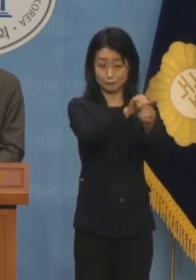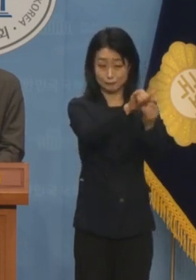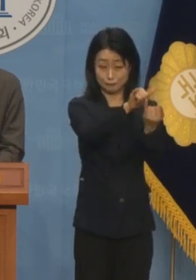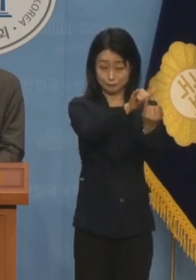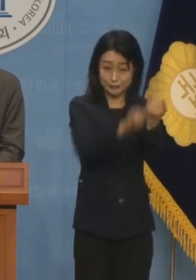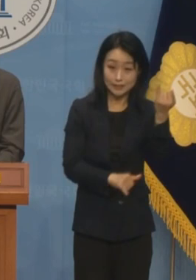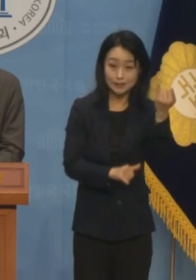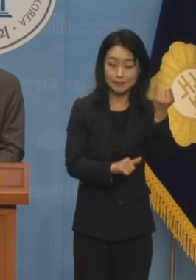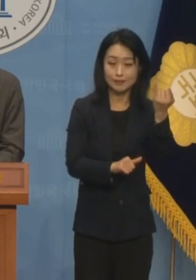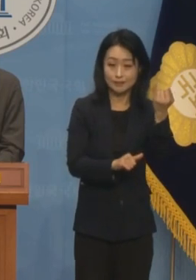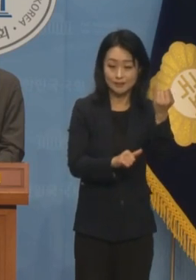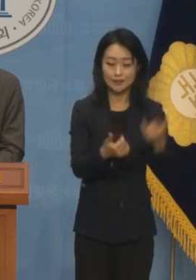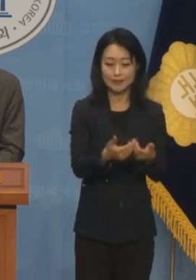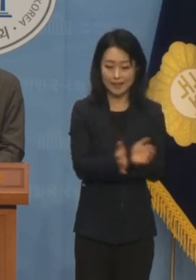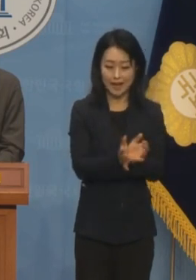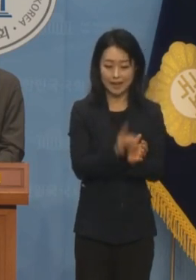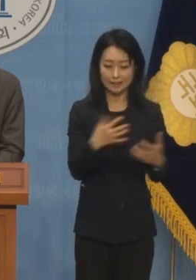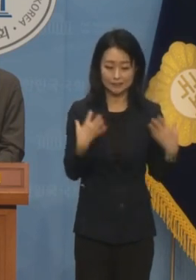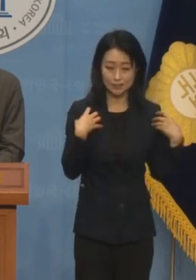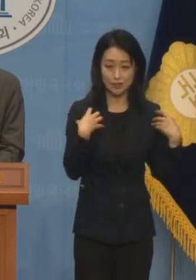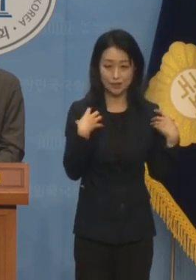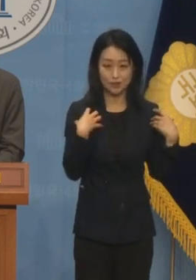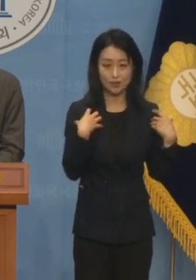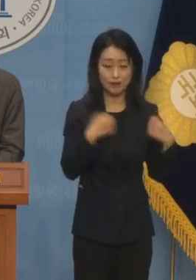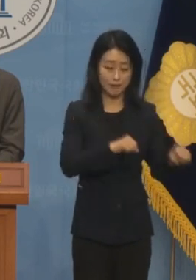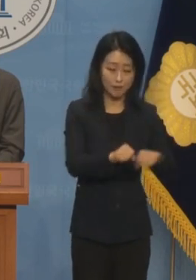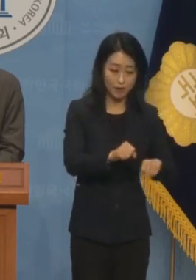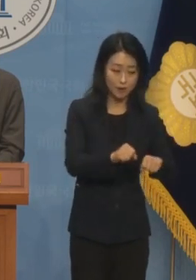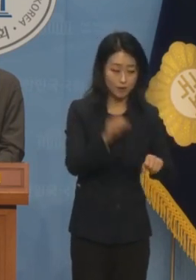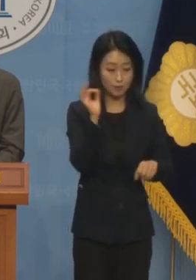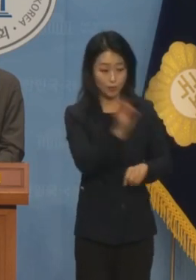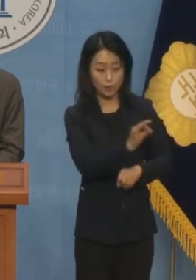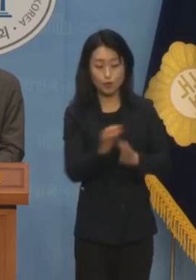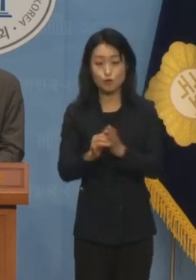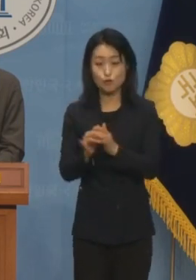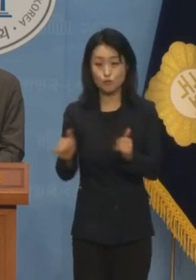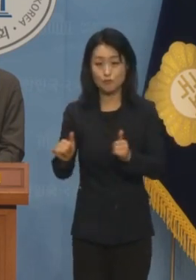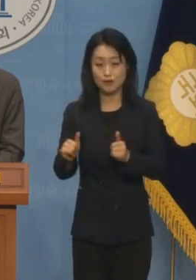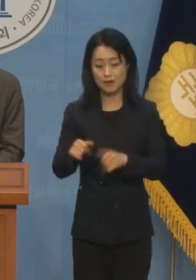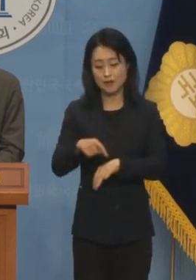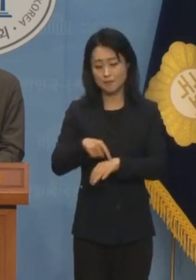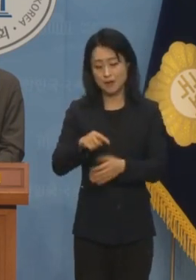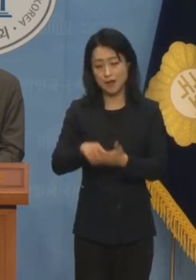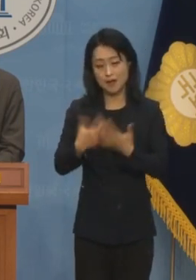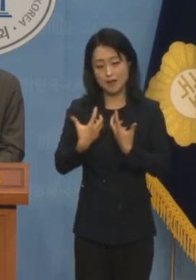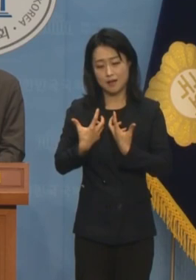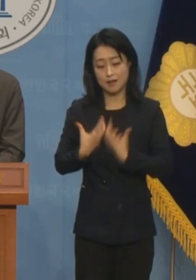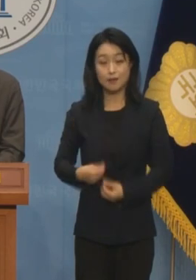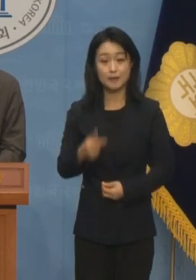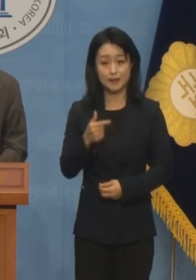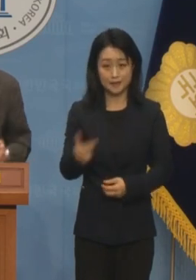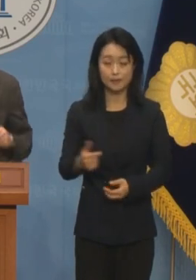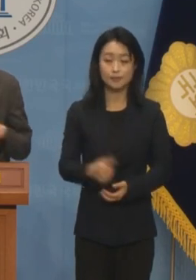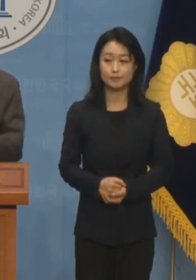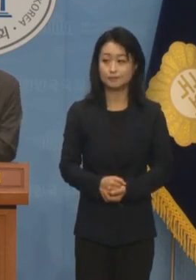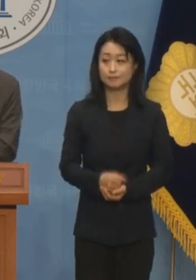펼치는 당정 앞에 지켜보는 국민들 속은 타들어간다는 것을 잊지 마십시오.